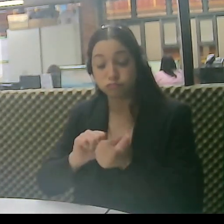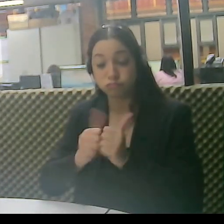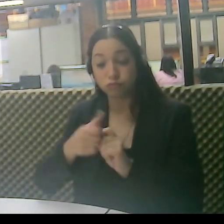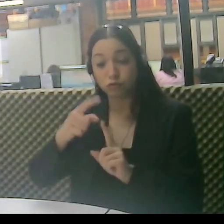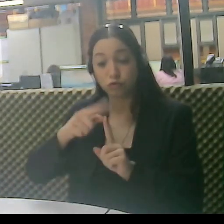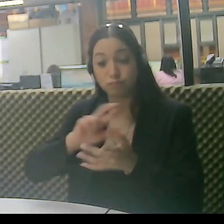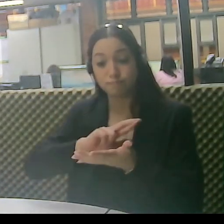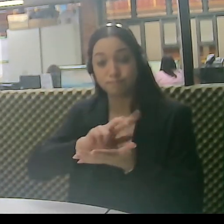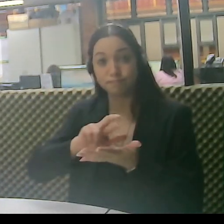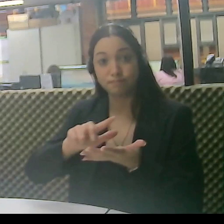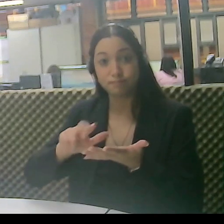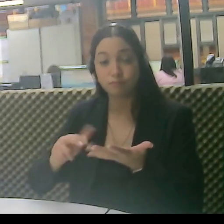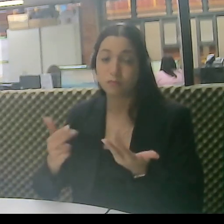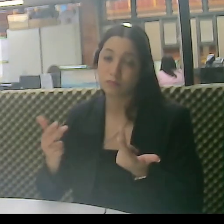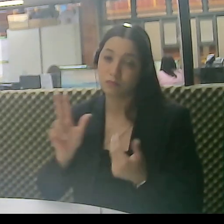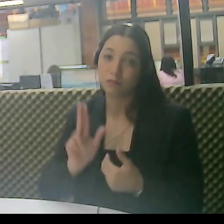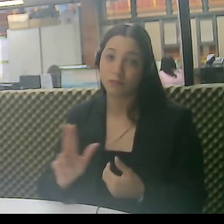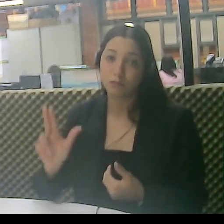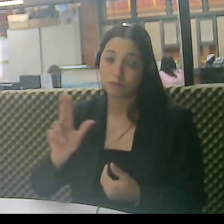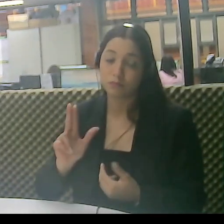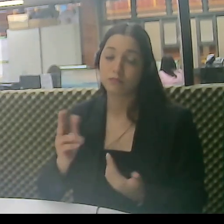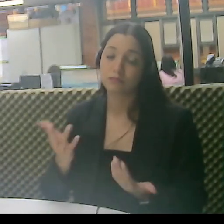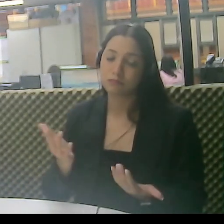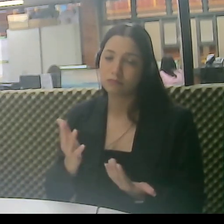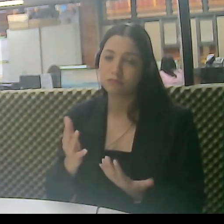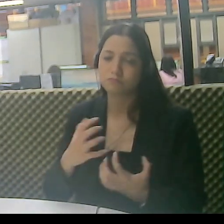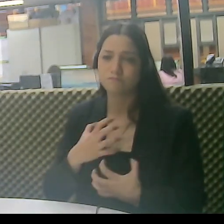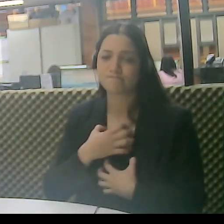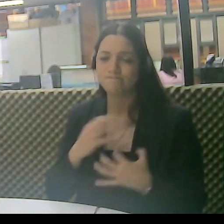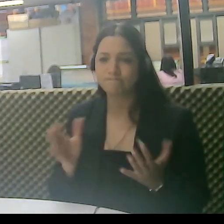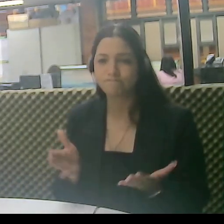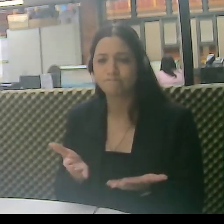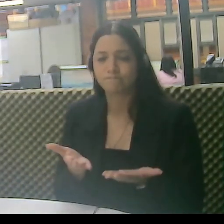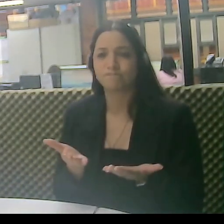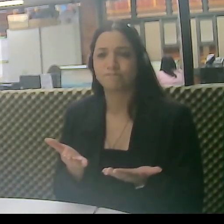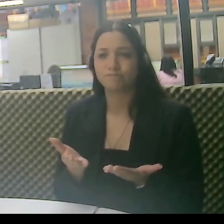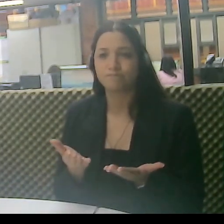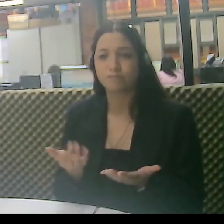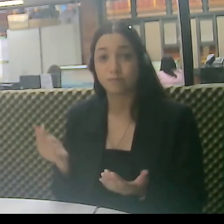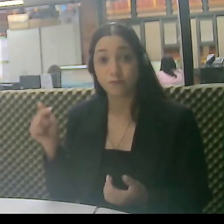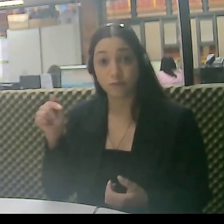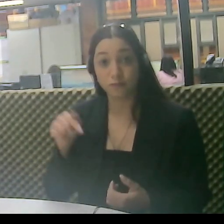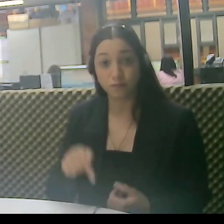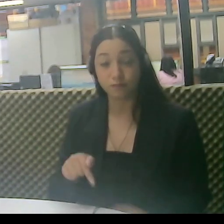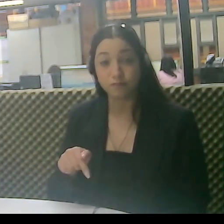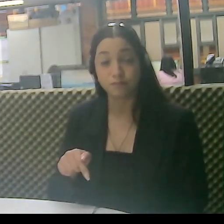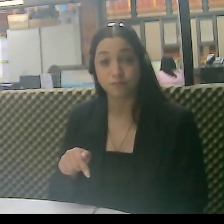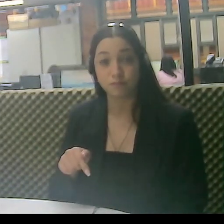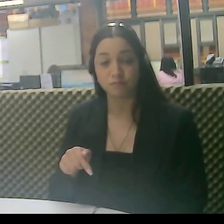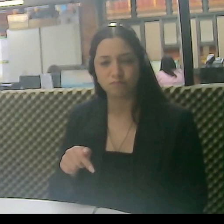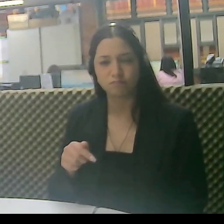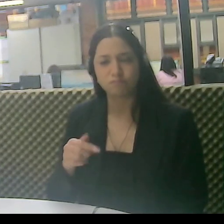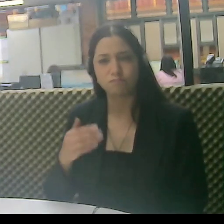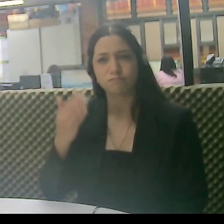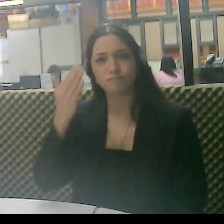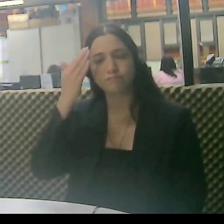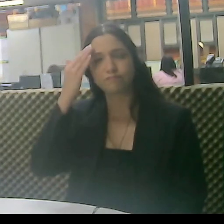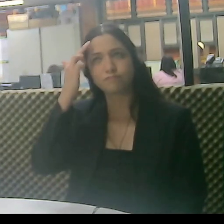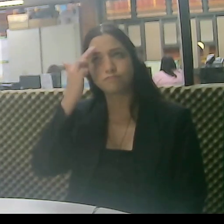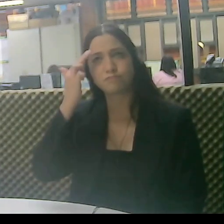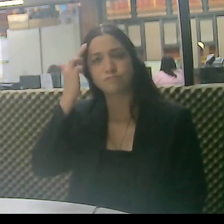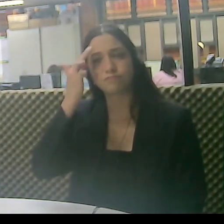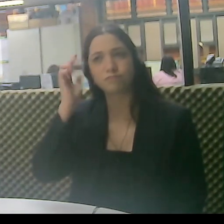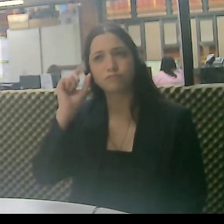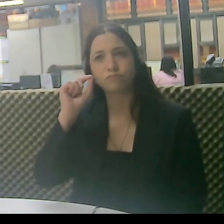é Uberlândia. Então isso motivou que nós viéssemos para cá para entender o que acontece na